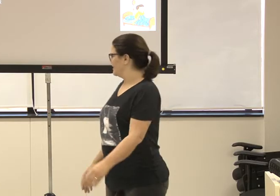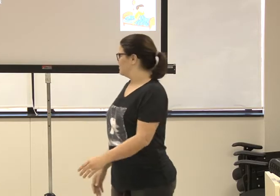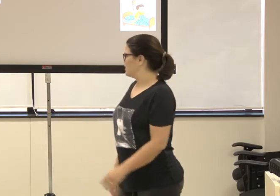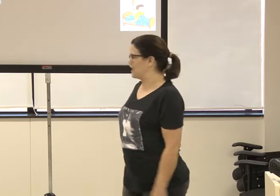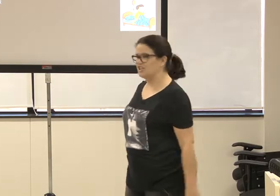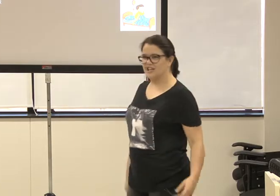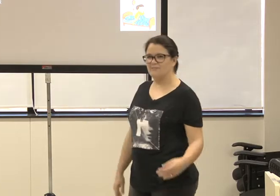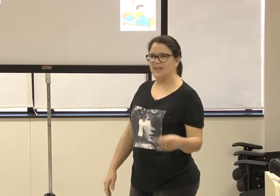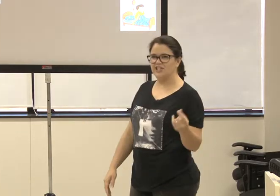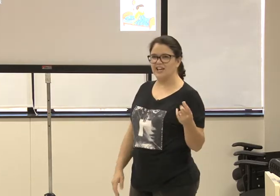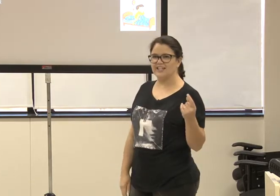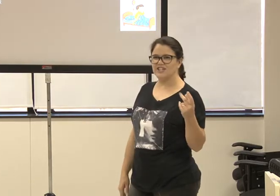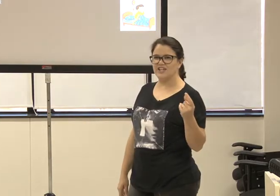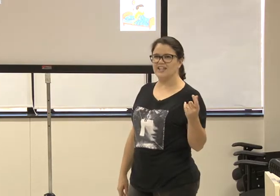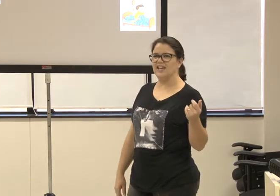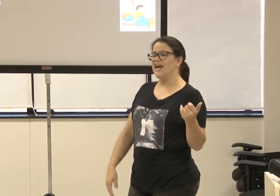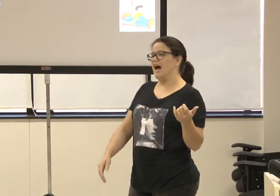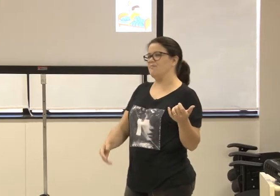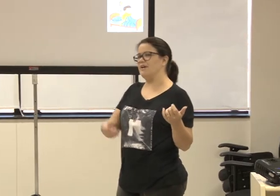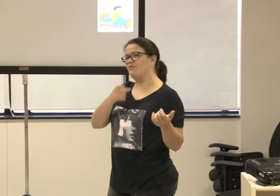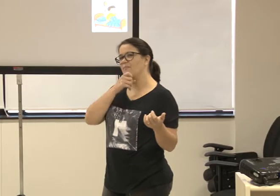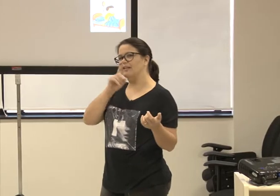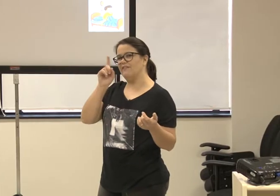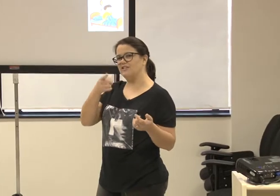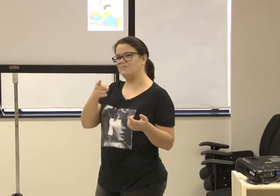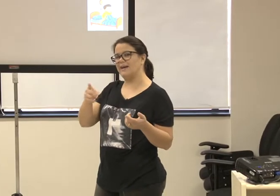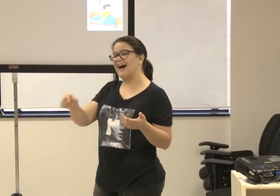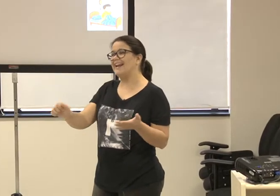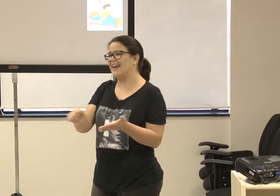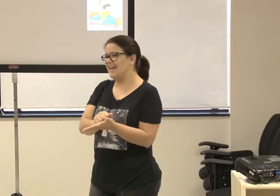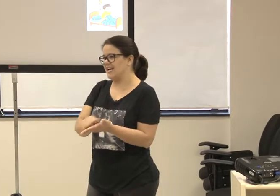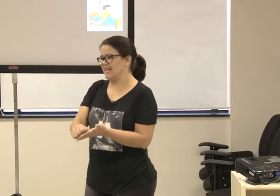Porque antigamente ainda tinha que... A minha avó mandava a gente pegar areia.